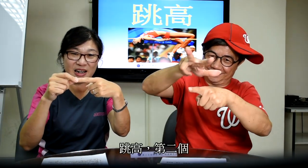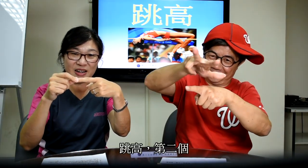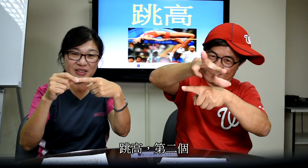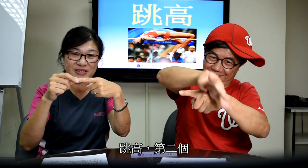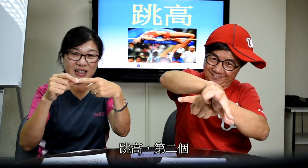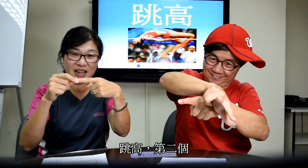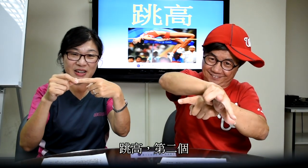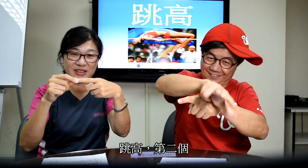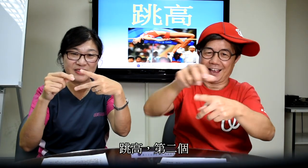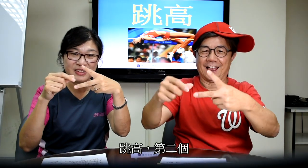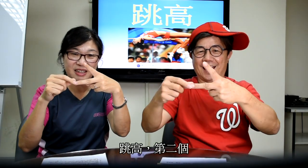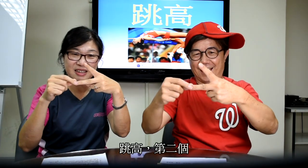跳高，第二个